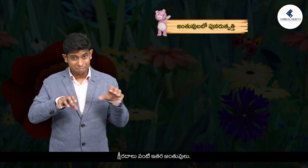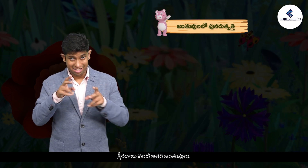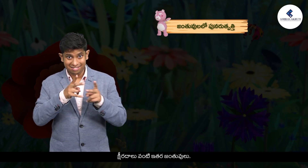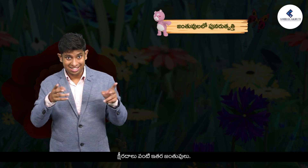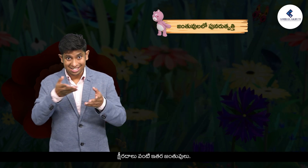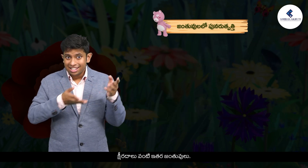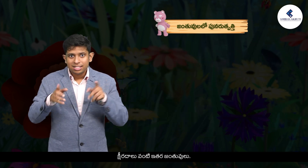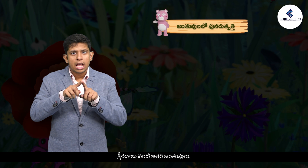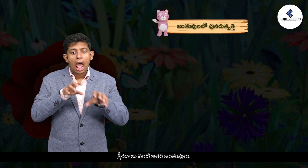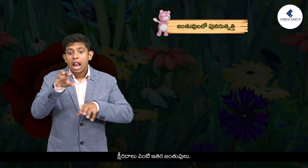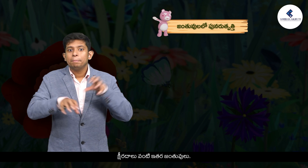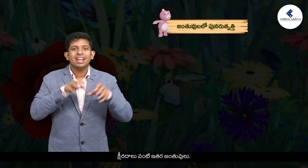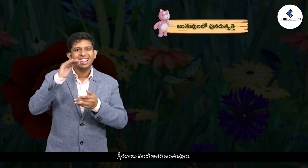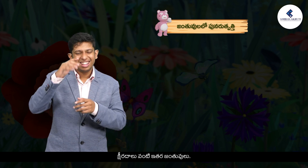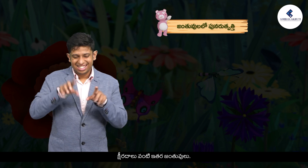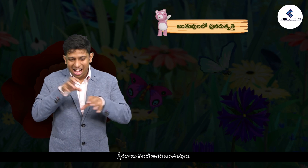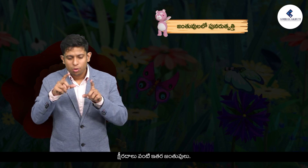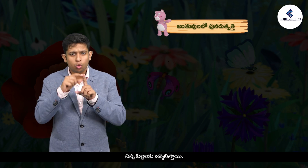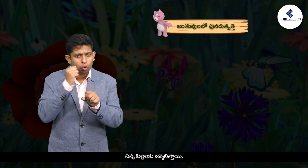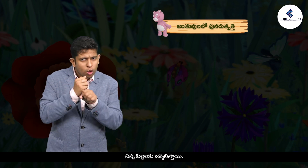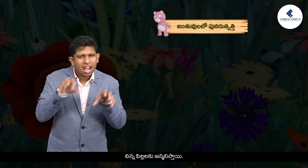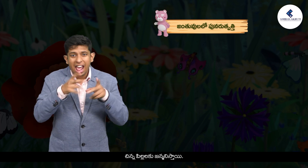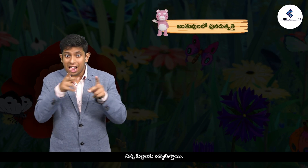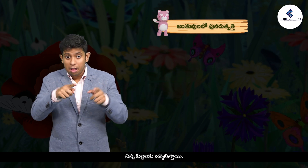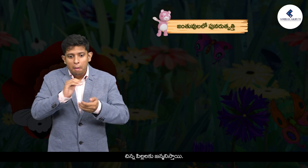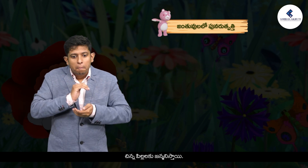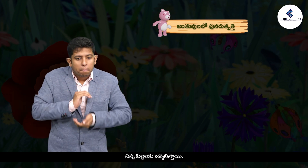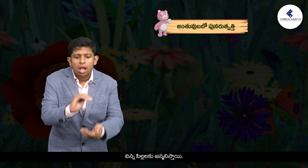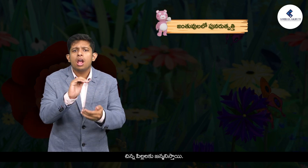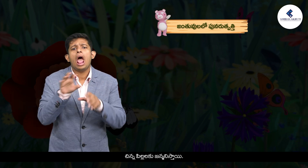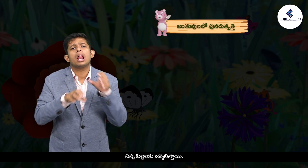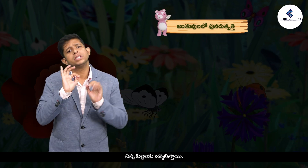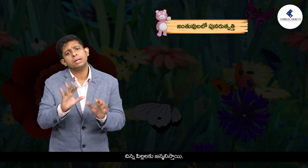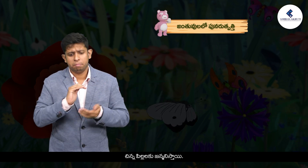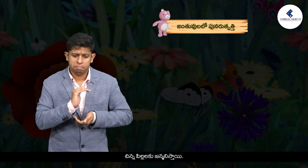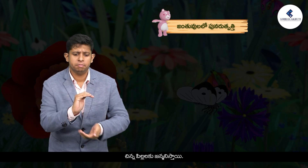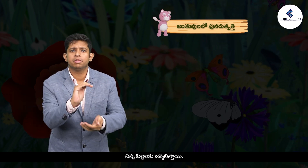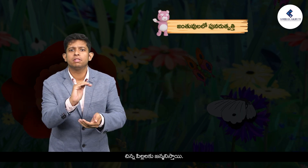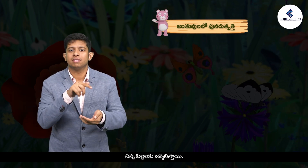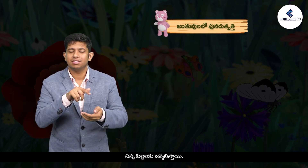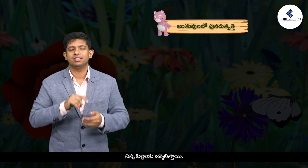క్షీరదాలు వంటి ఇతర జంతువులు చిన్న పిల్లలకు జన్మనిస్తాయి.